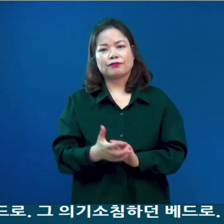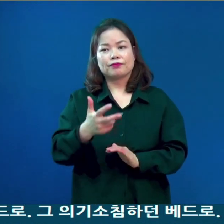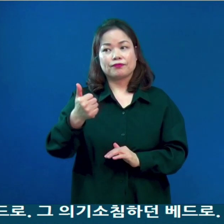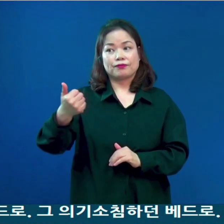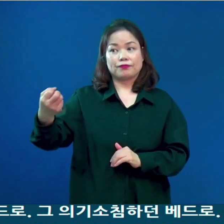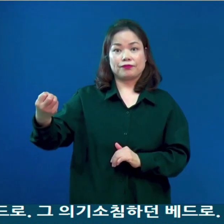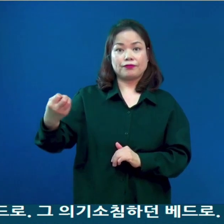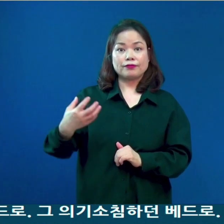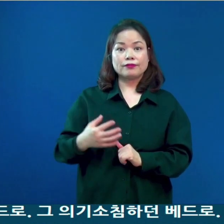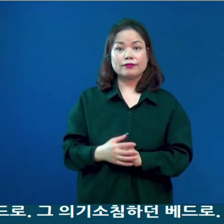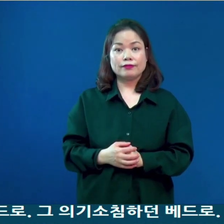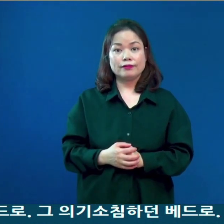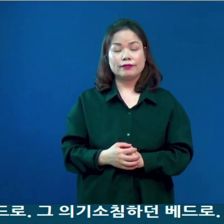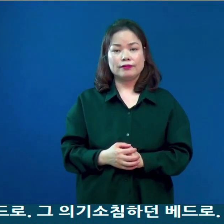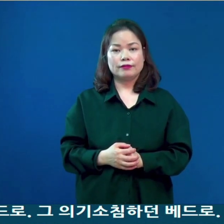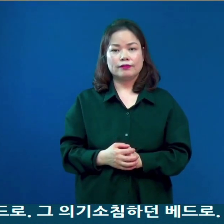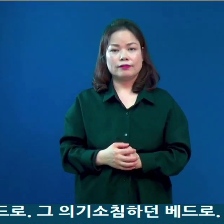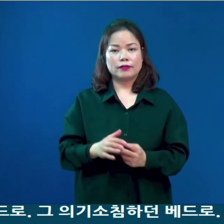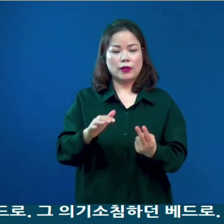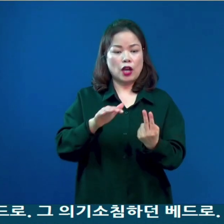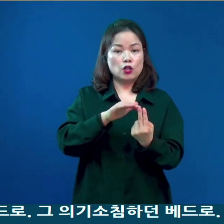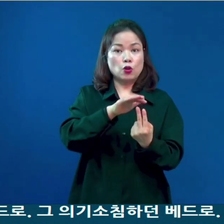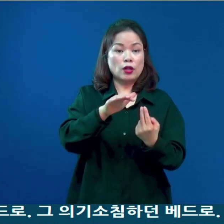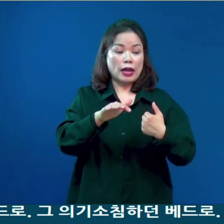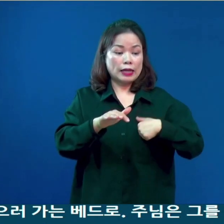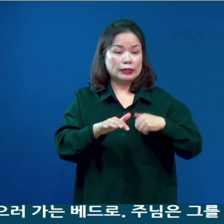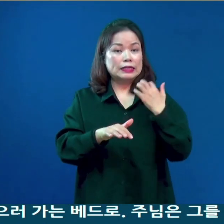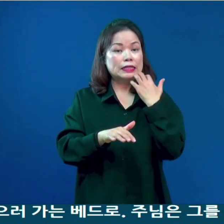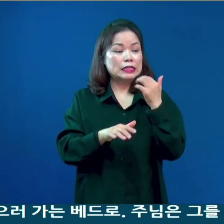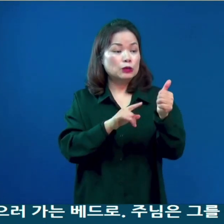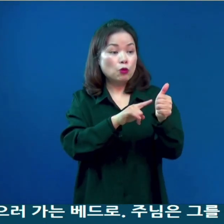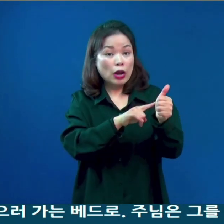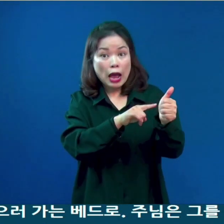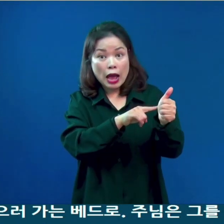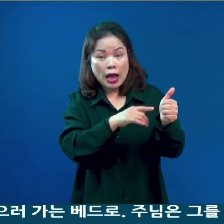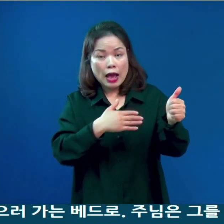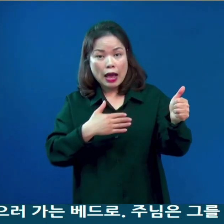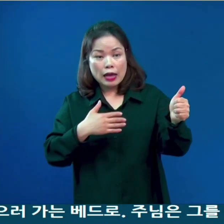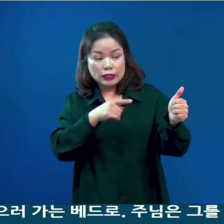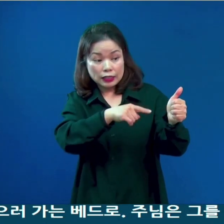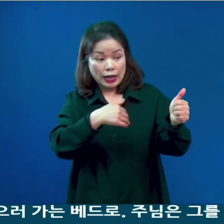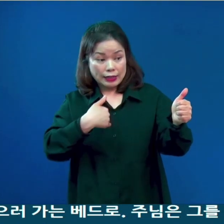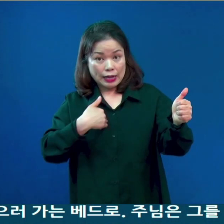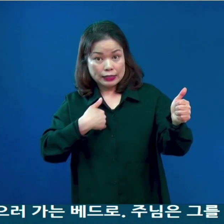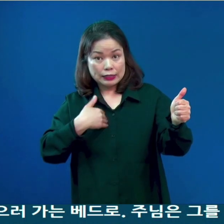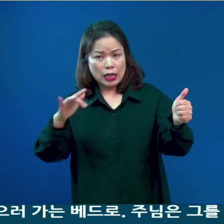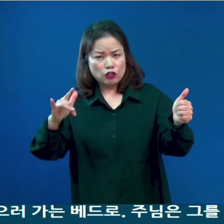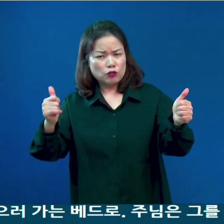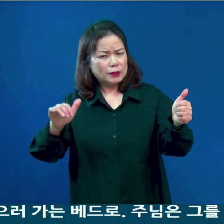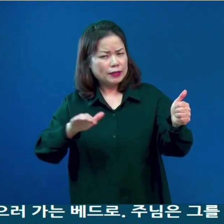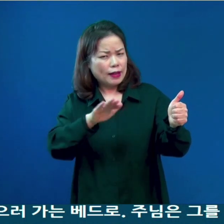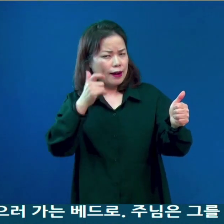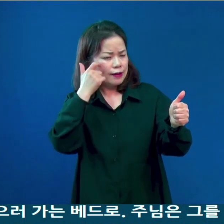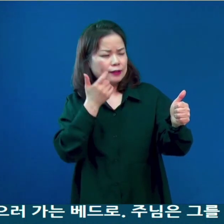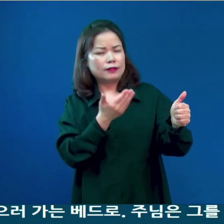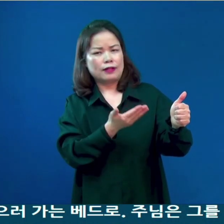말씀하십니다. 요한의 아들 시몬아, 네가 나를 사랑하느냐?